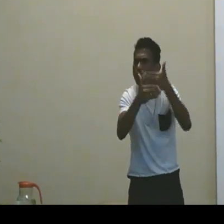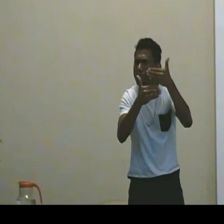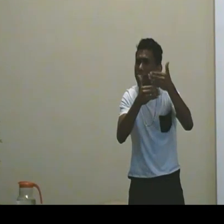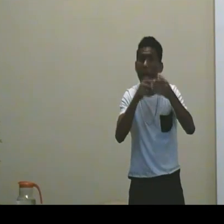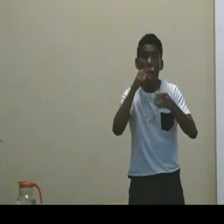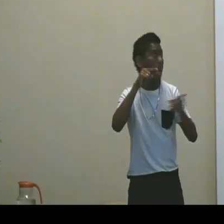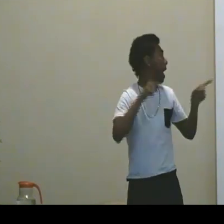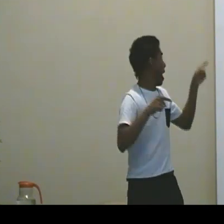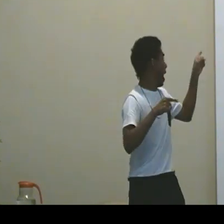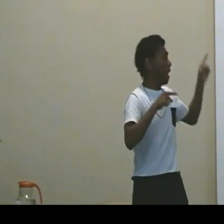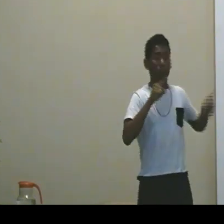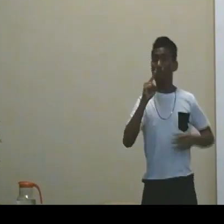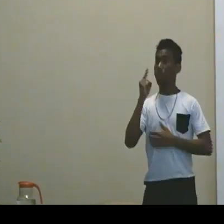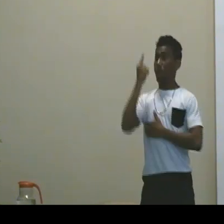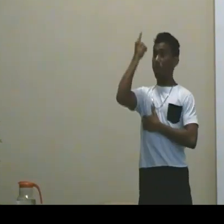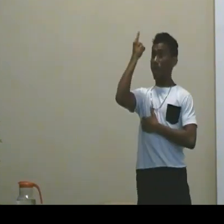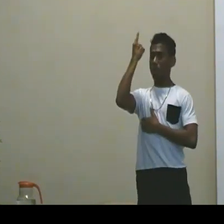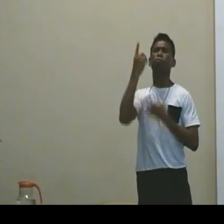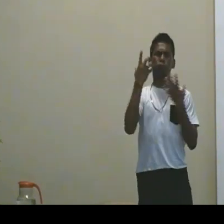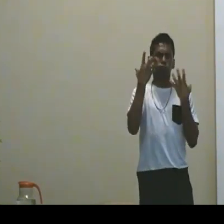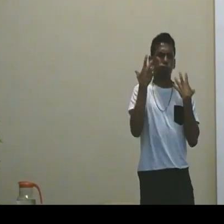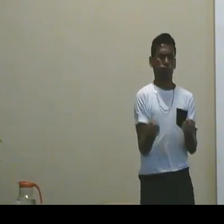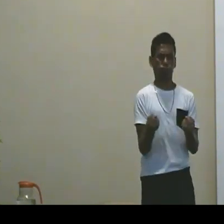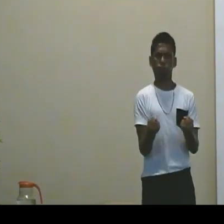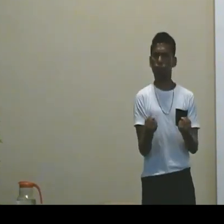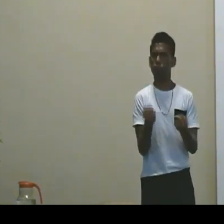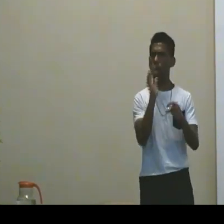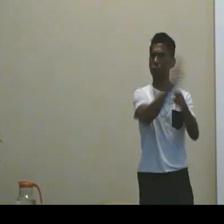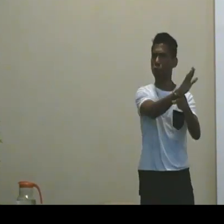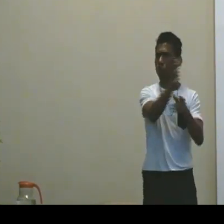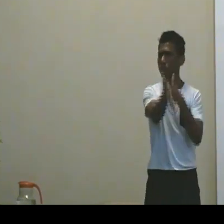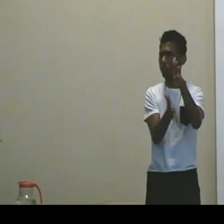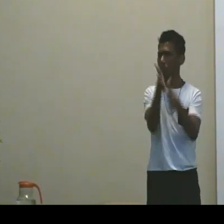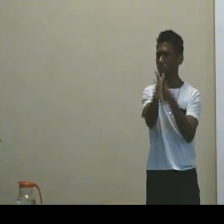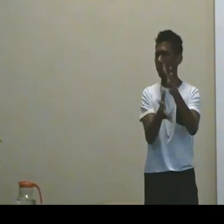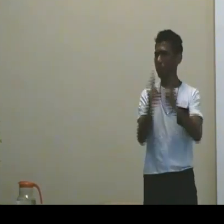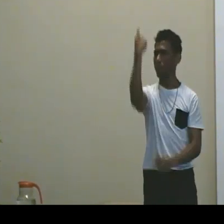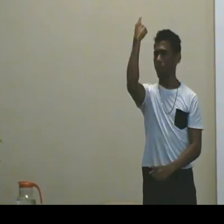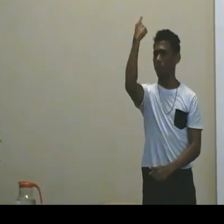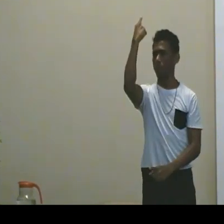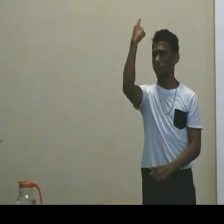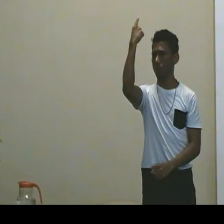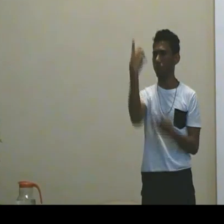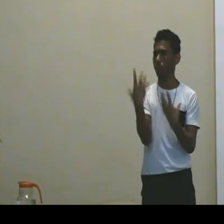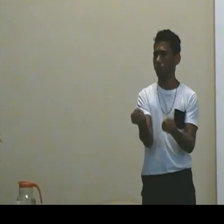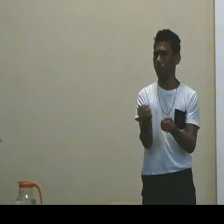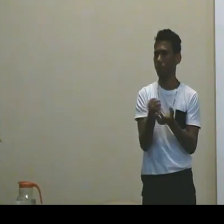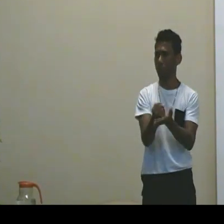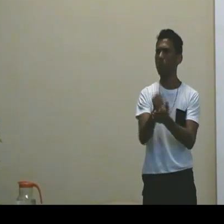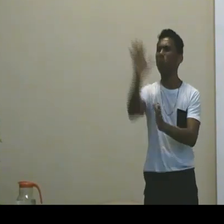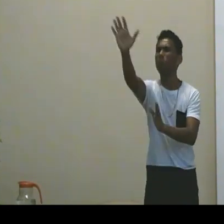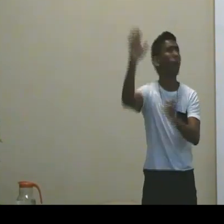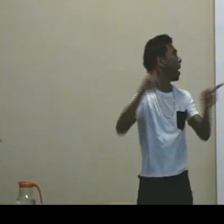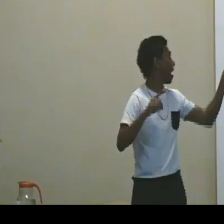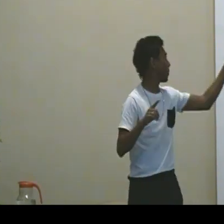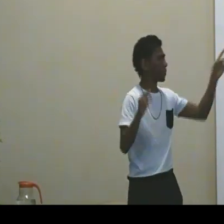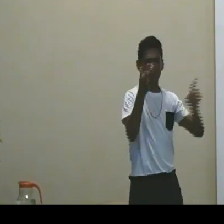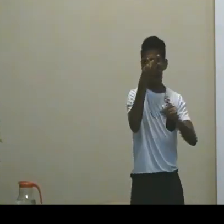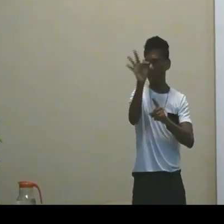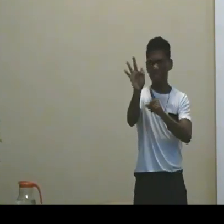claramente. Ele começou a se aproximar, a aprender com ele. Ele foi a primeira pessoa que passou a apoiar